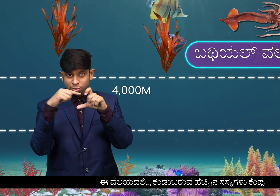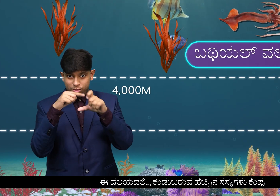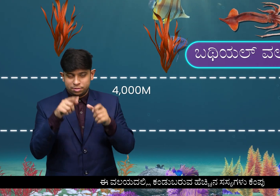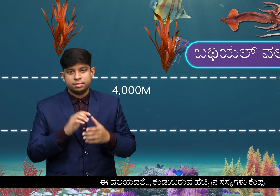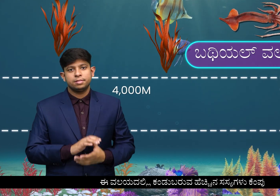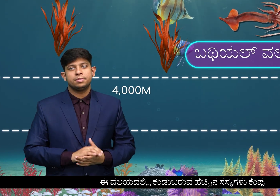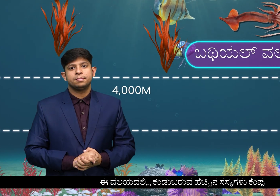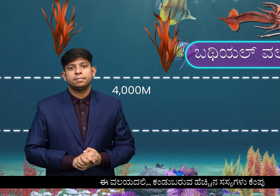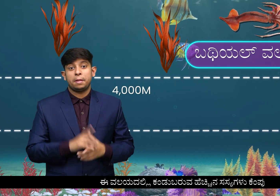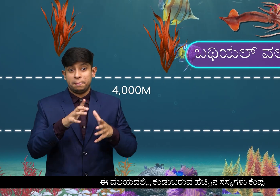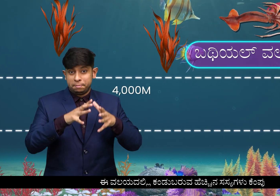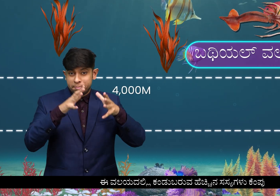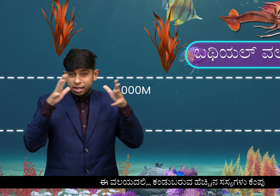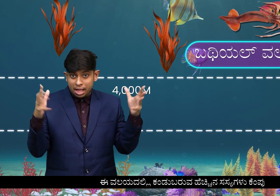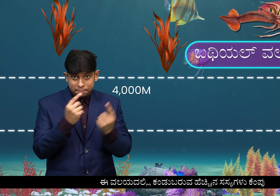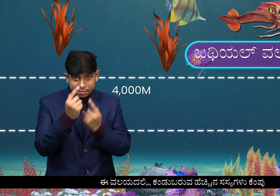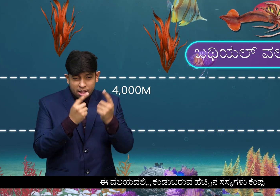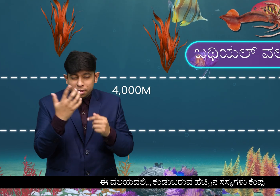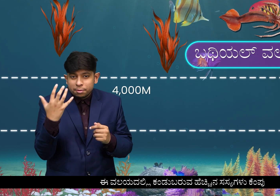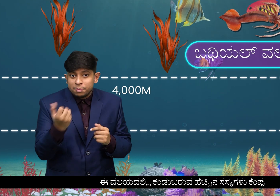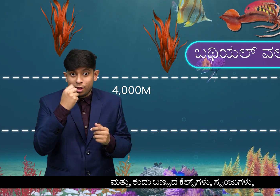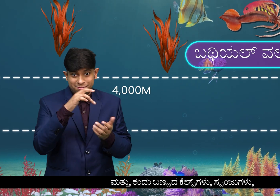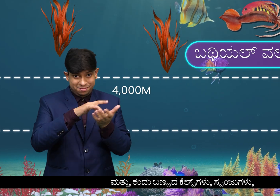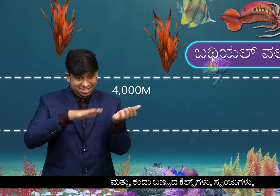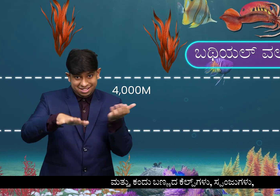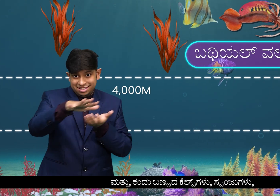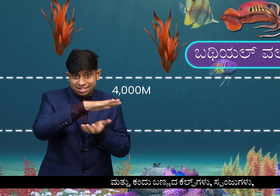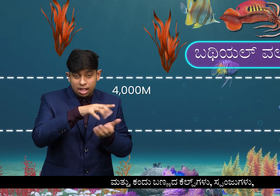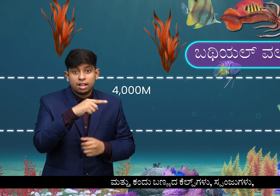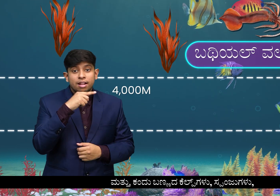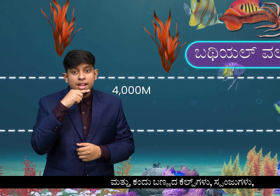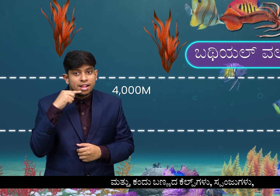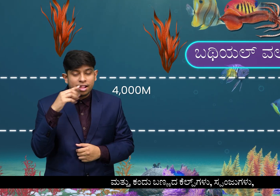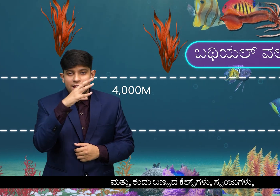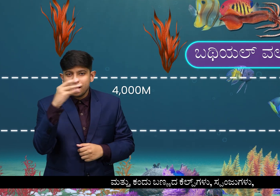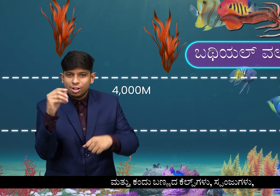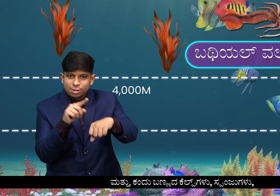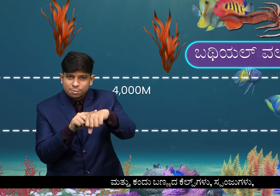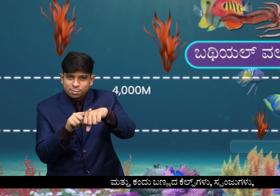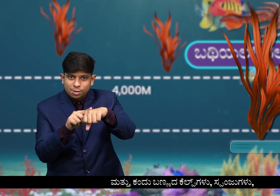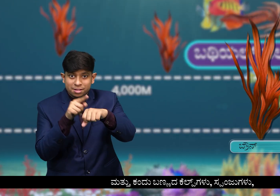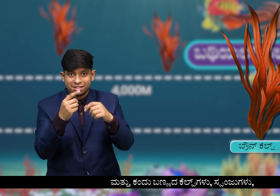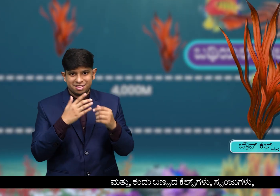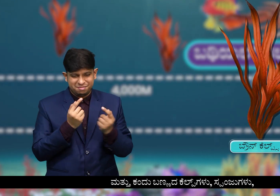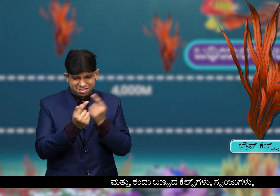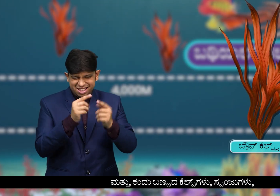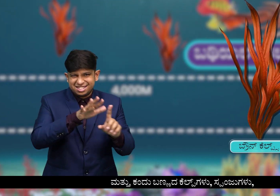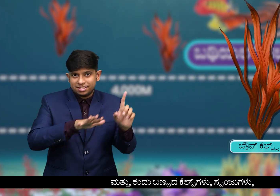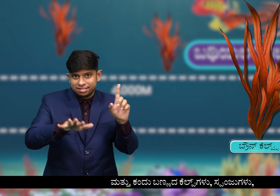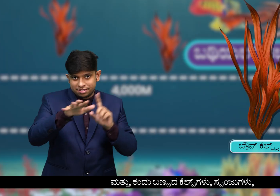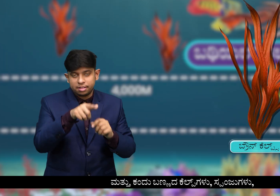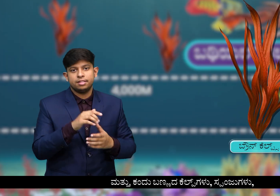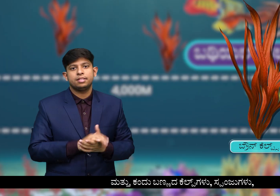ಈ ವಲಯದಲ್ಲಿ ಕಂಡುಬರುವ ಹೆಚ್ಚಿನ ಸಸ್ಯಗಳು ಕೆಂಪು ಮತ್ತು ಕಂದು ಬಣ್ಣದ ಕೆಲ್ಫಾಗಳು, ಸ್ಪಾಂಜುಗಳು,